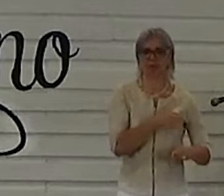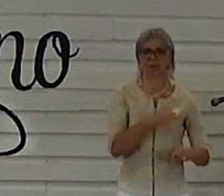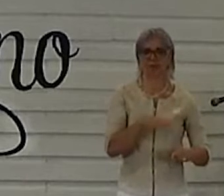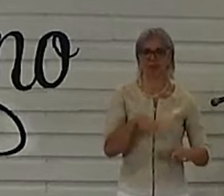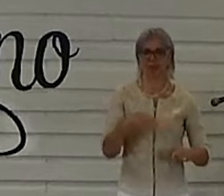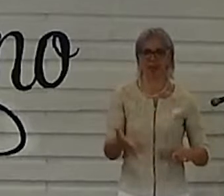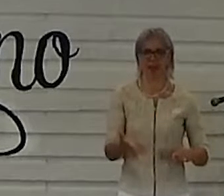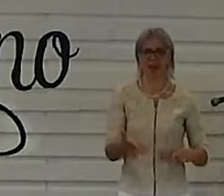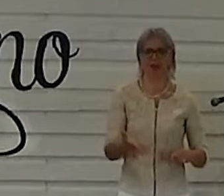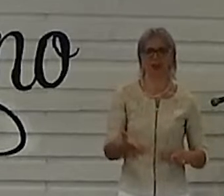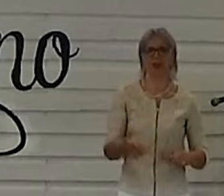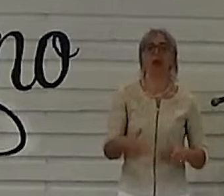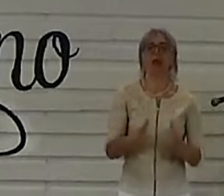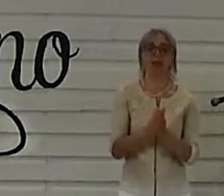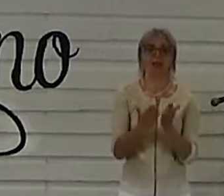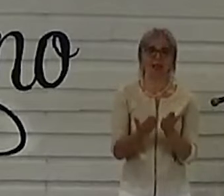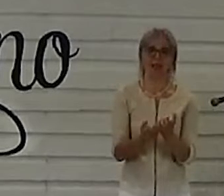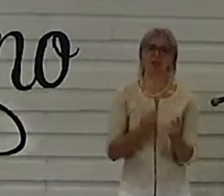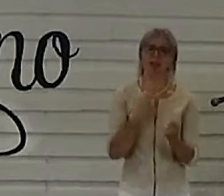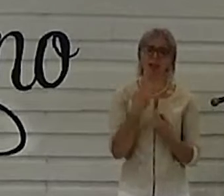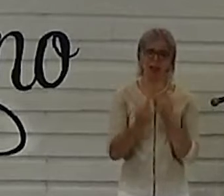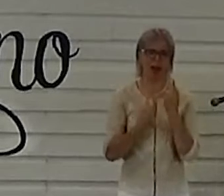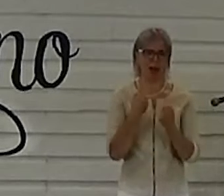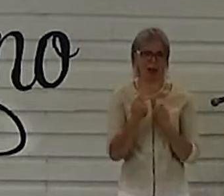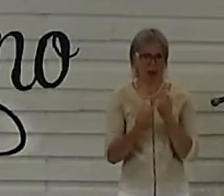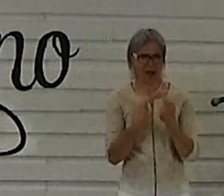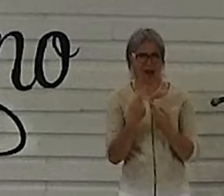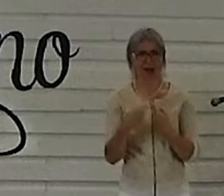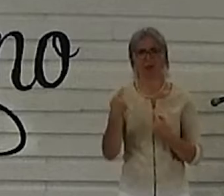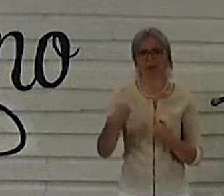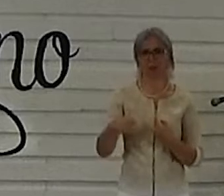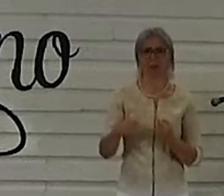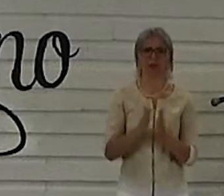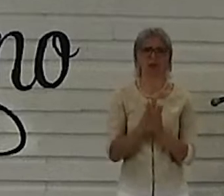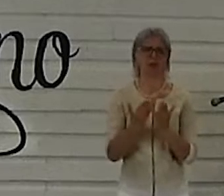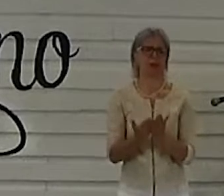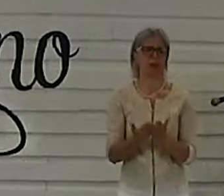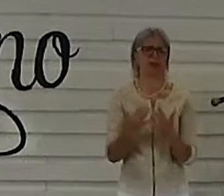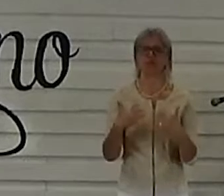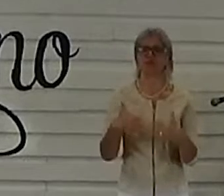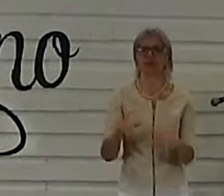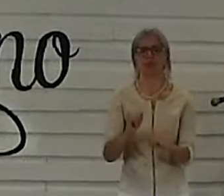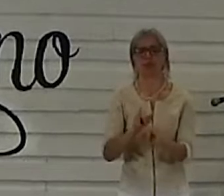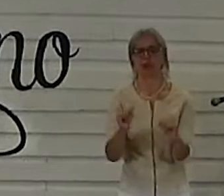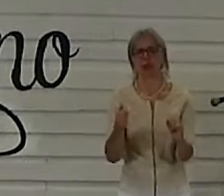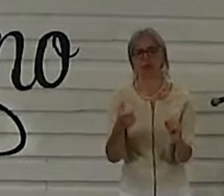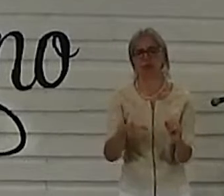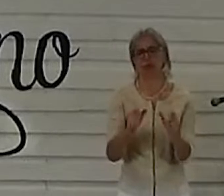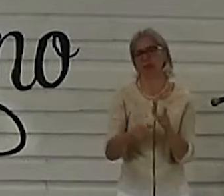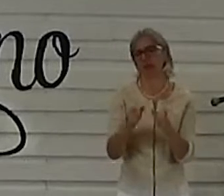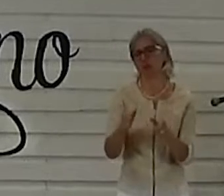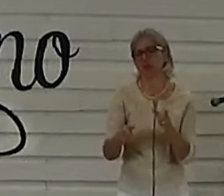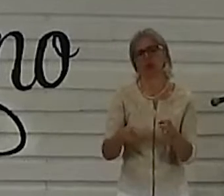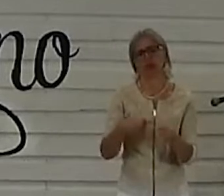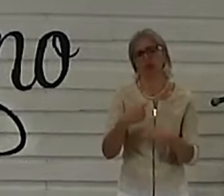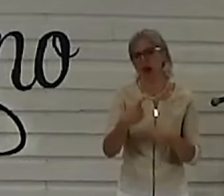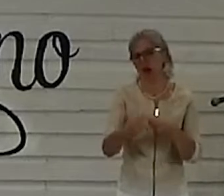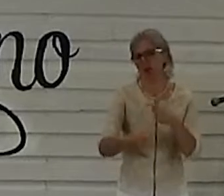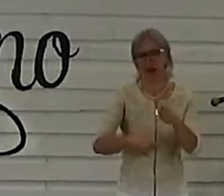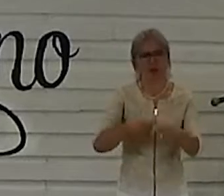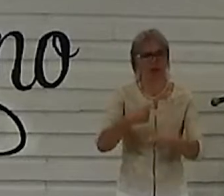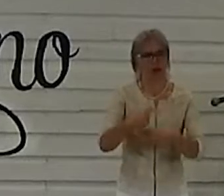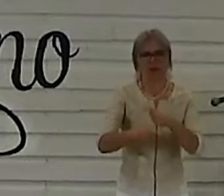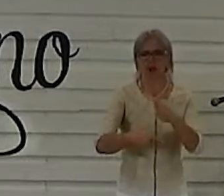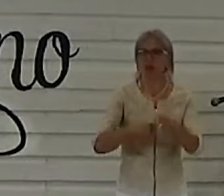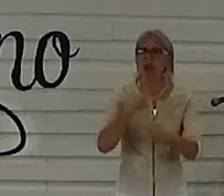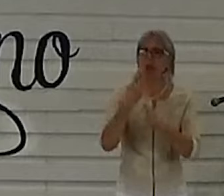delle Lamentazioni. Quello è un altro libro che non finirà mai, perché c'è sempre chi si lamenta. Un tempo